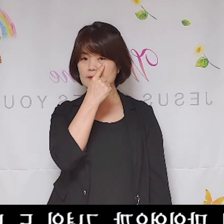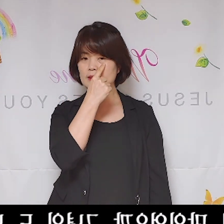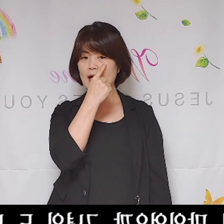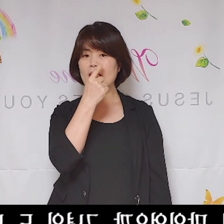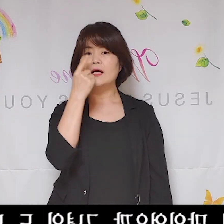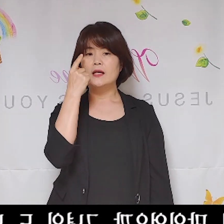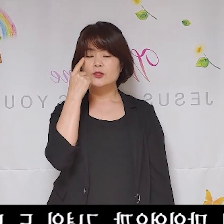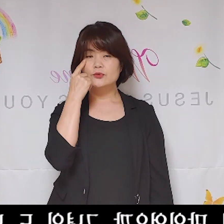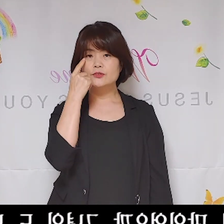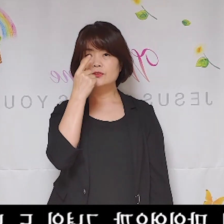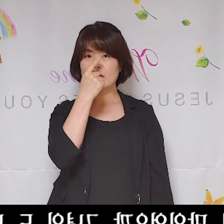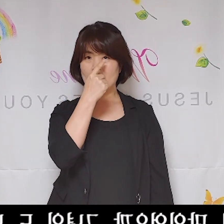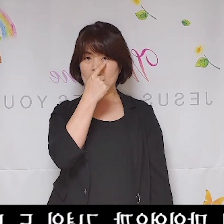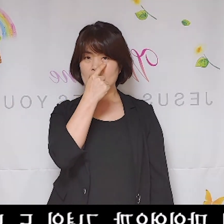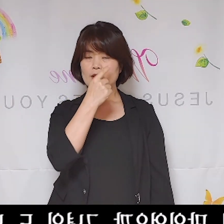찍어줬습니다. 두 눈에